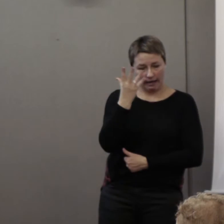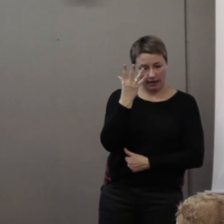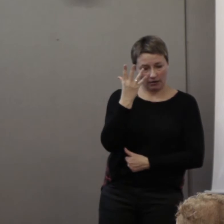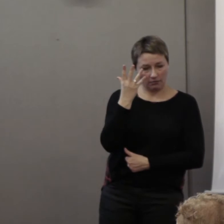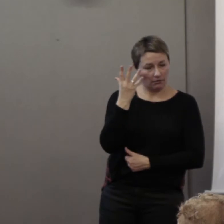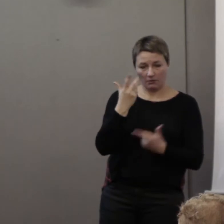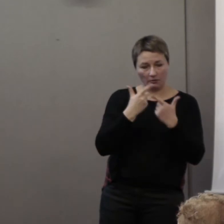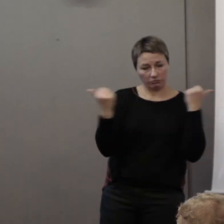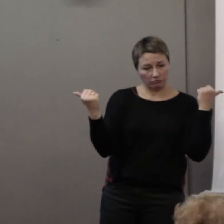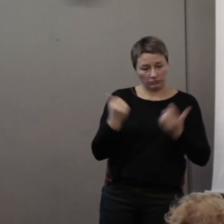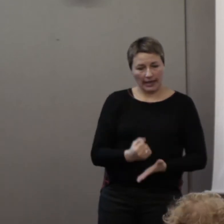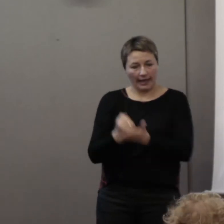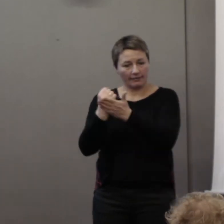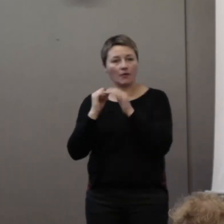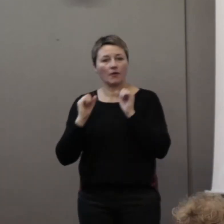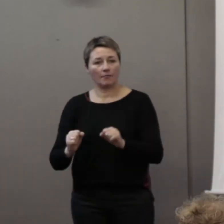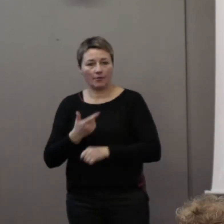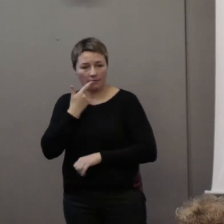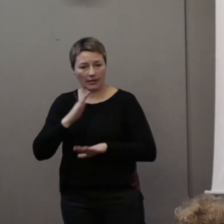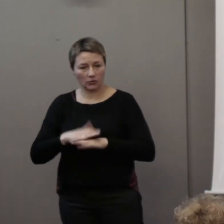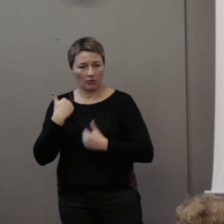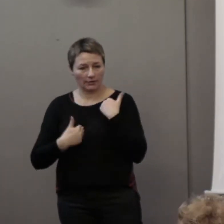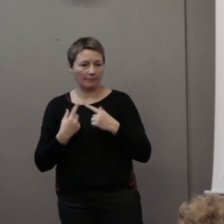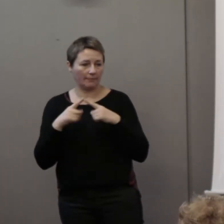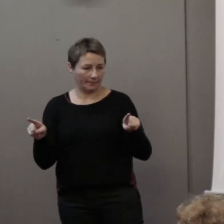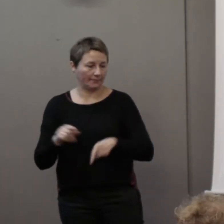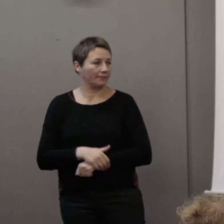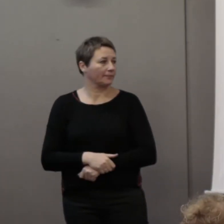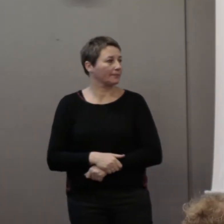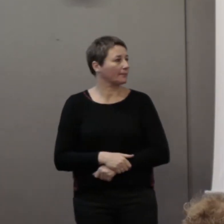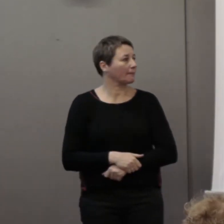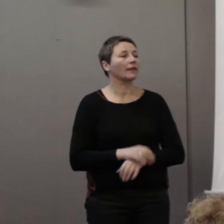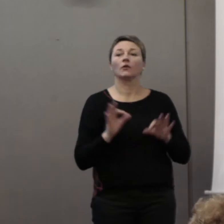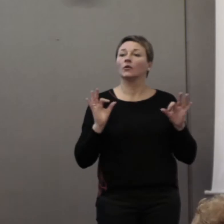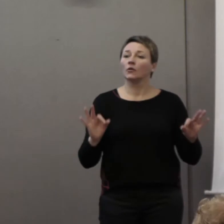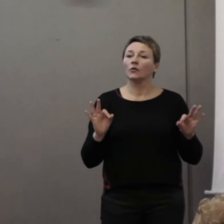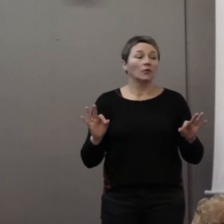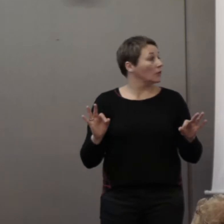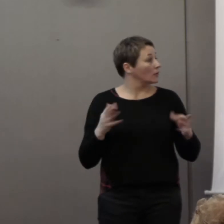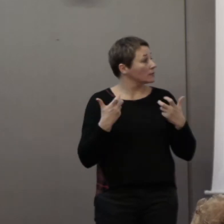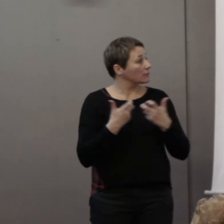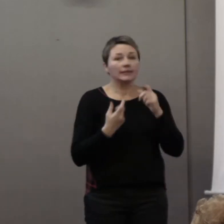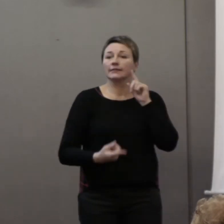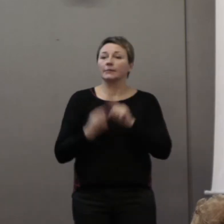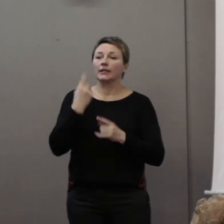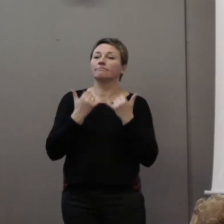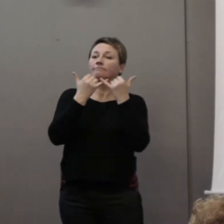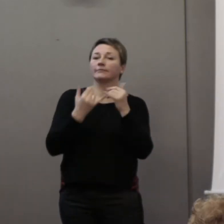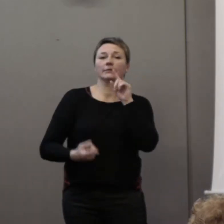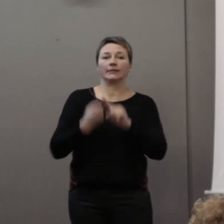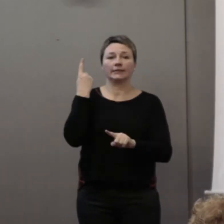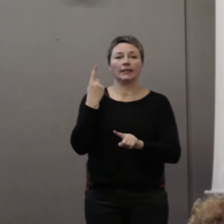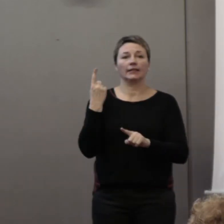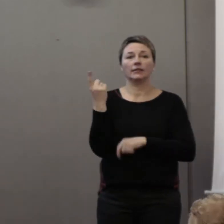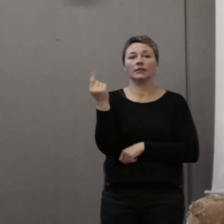soit, pouvait aider à parler du handicap autrement. Voilà. Donc, effectivement, pour ce prix spécial Accès pour tous à la culture, en partenariat avec